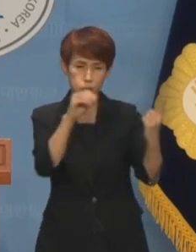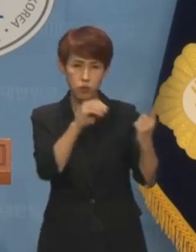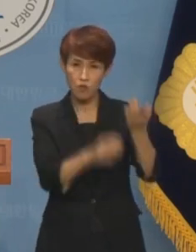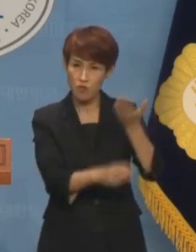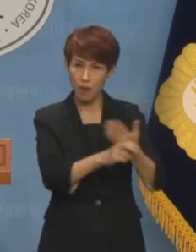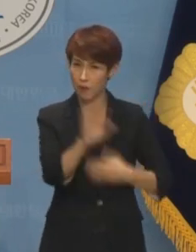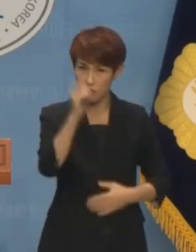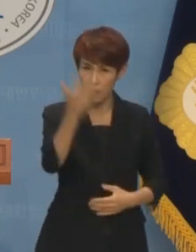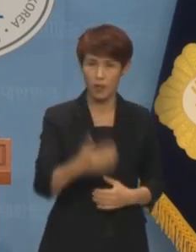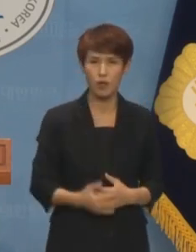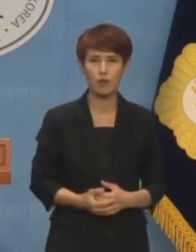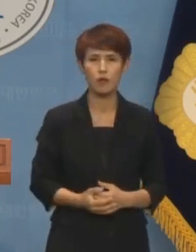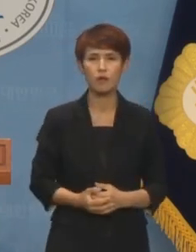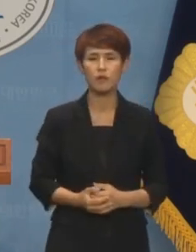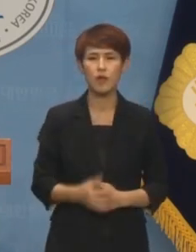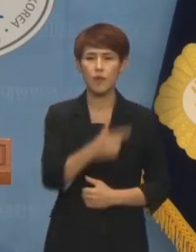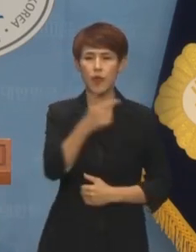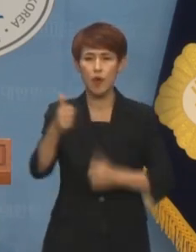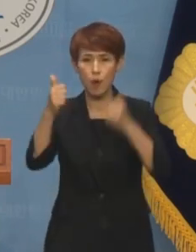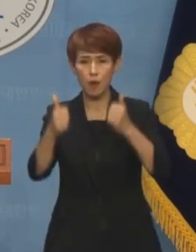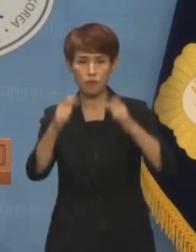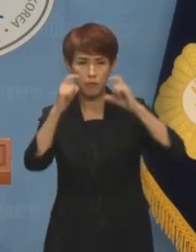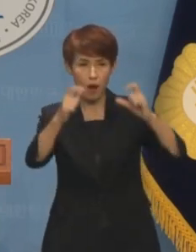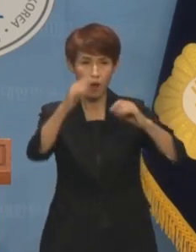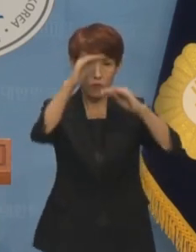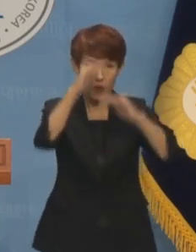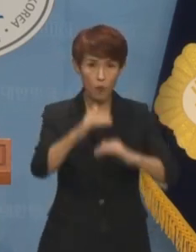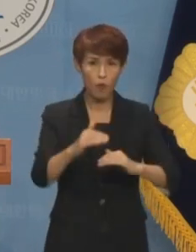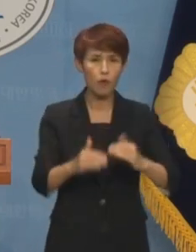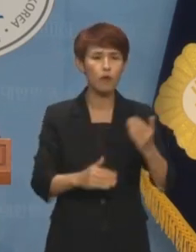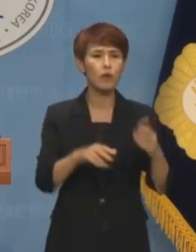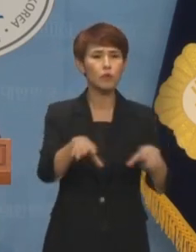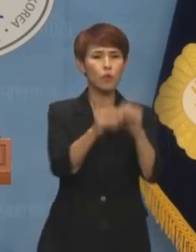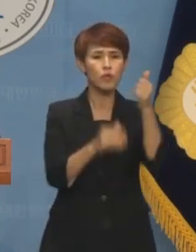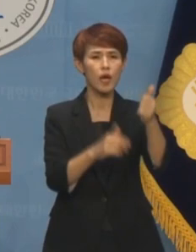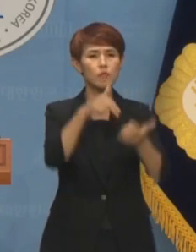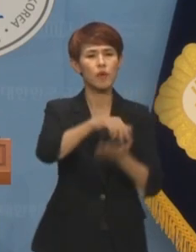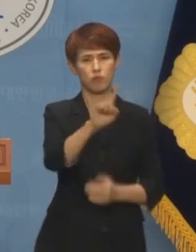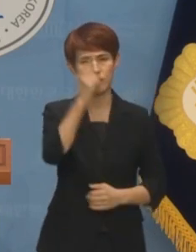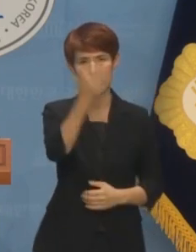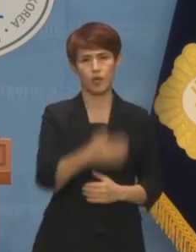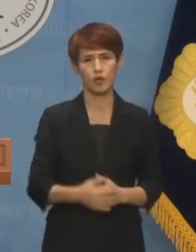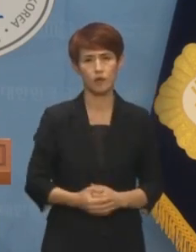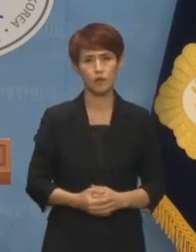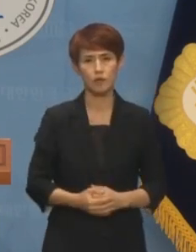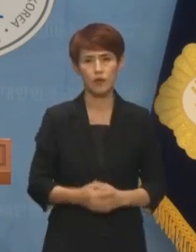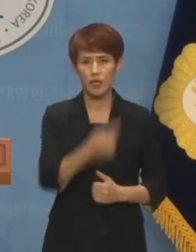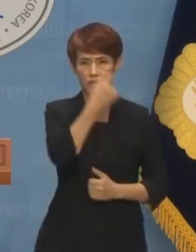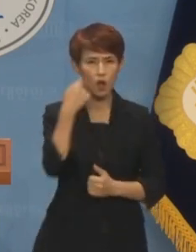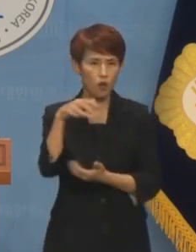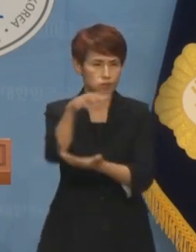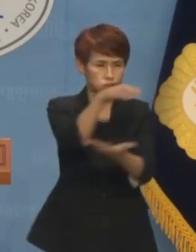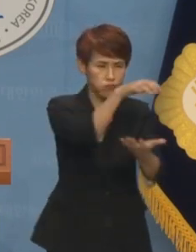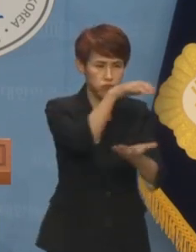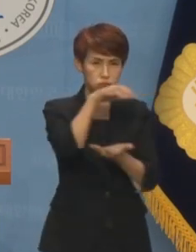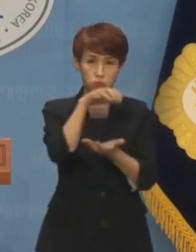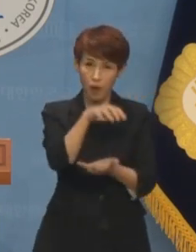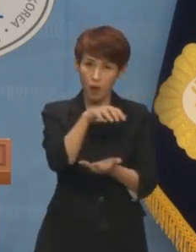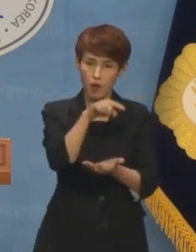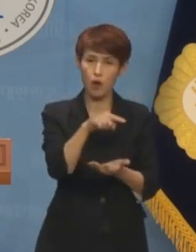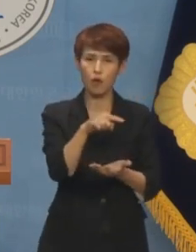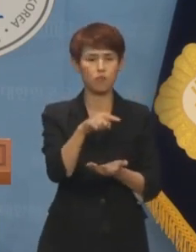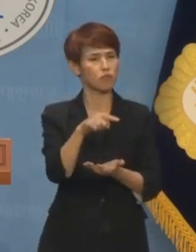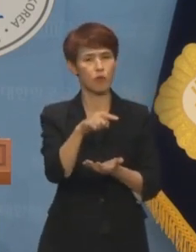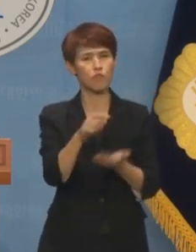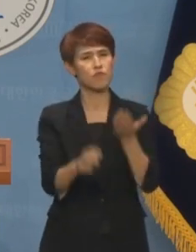대한 총장의 대검의 입장은 무엇입니까? 디넷에 의한 증거 수집이 위법하다는 대법원의